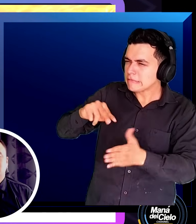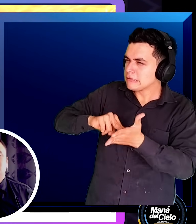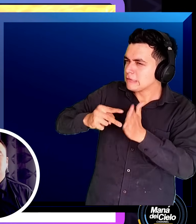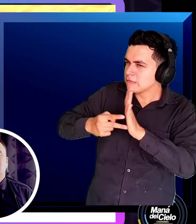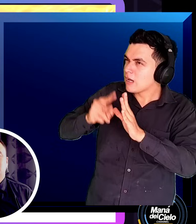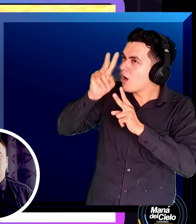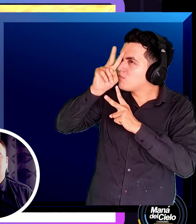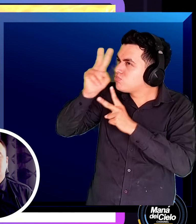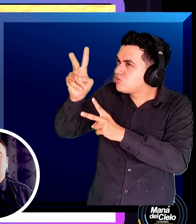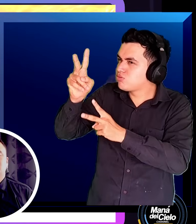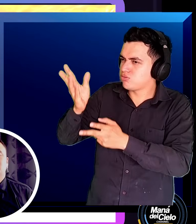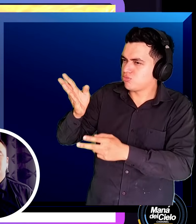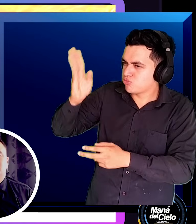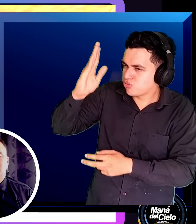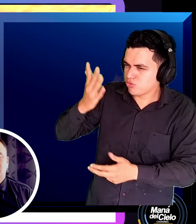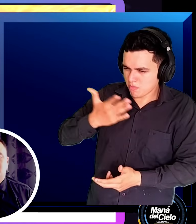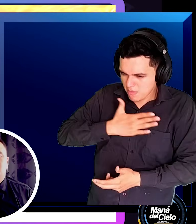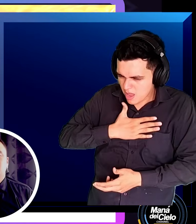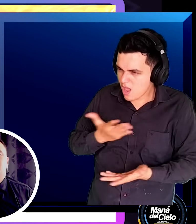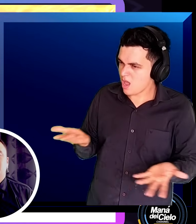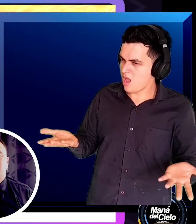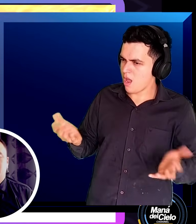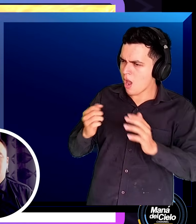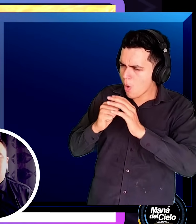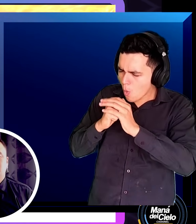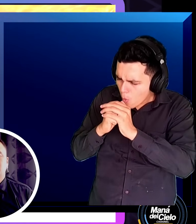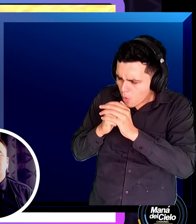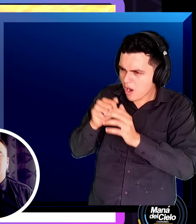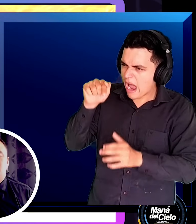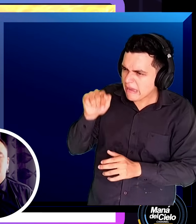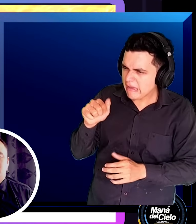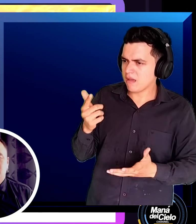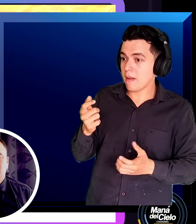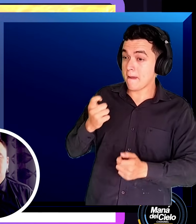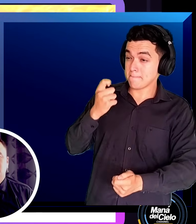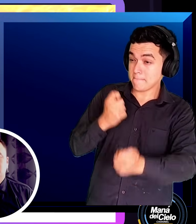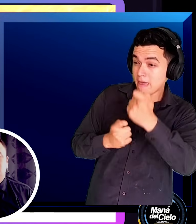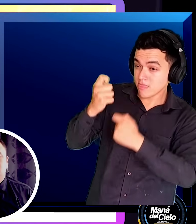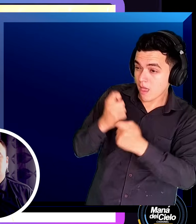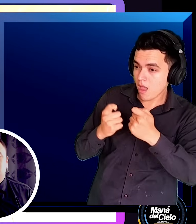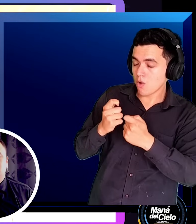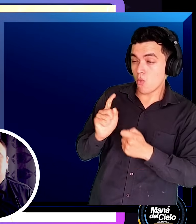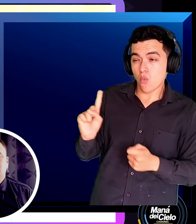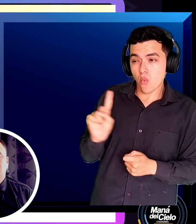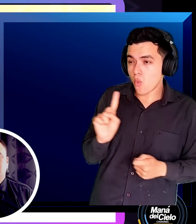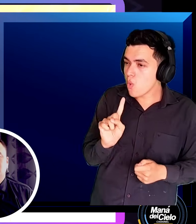Que mi casa es casa de oración.